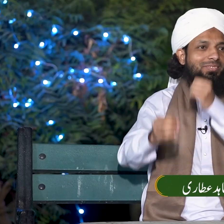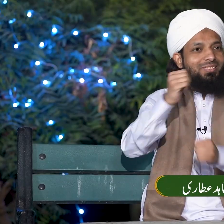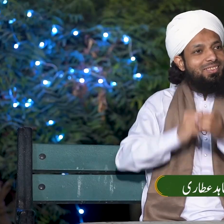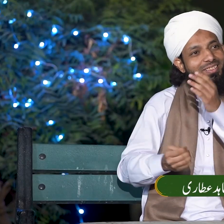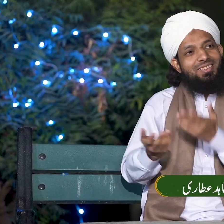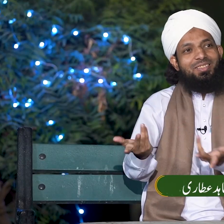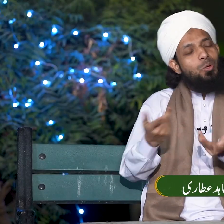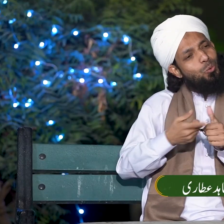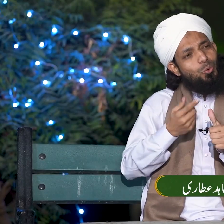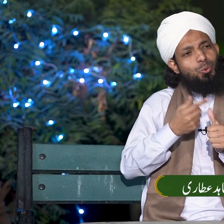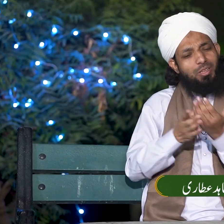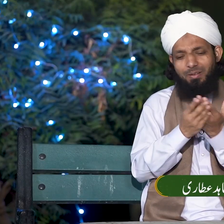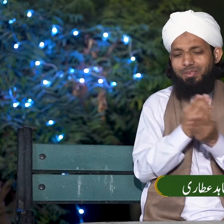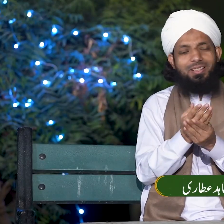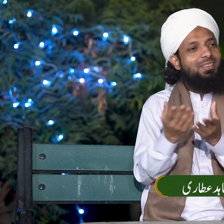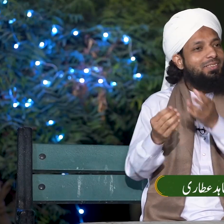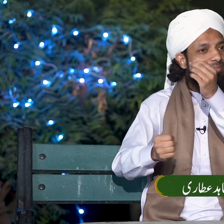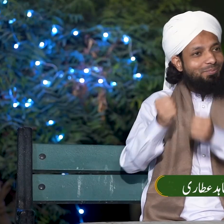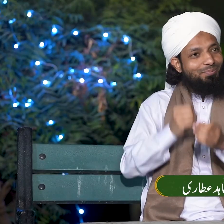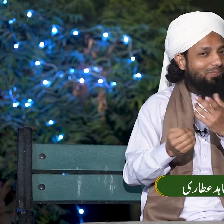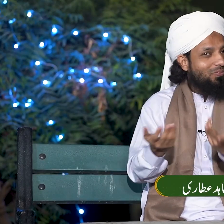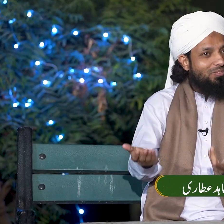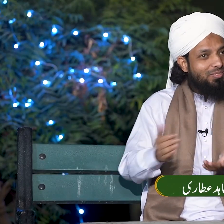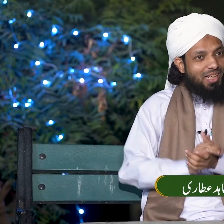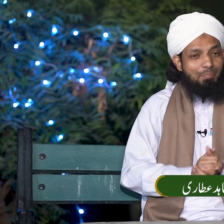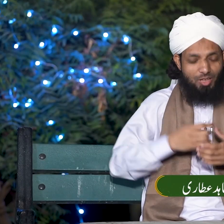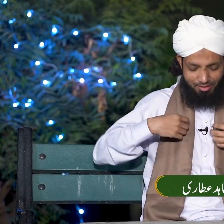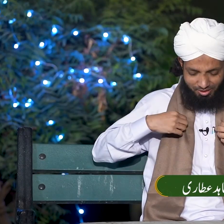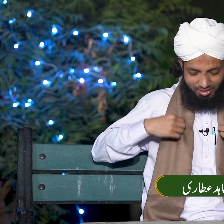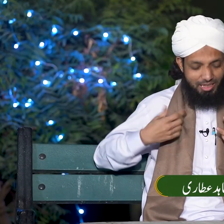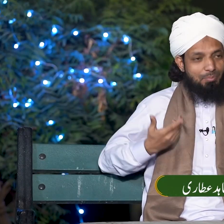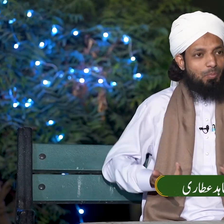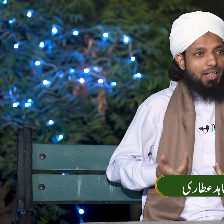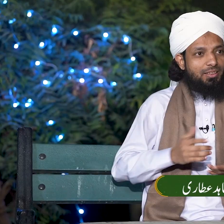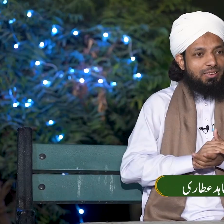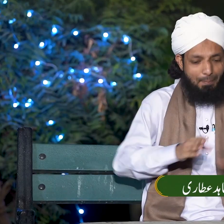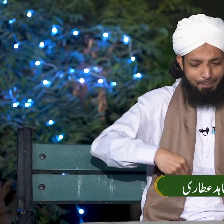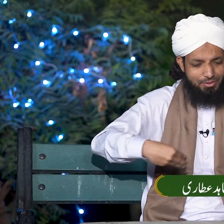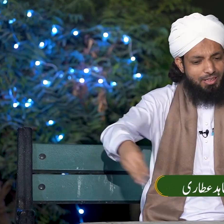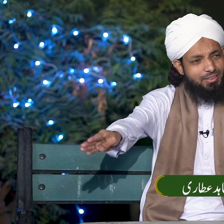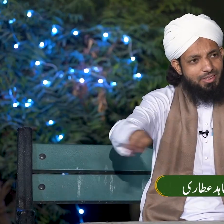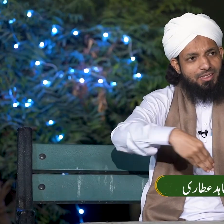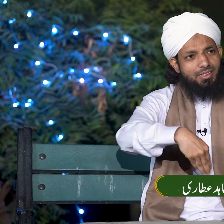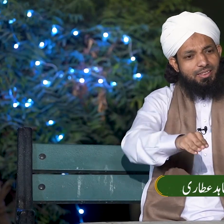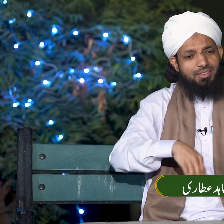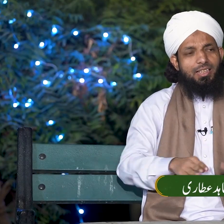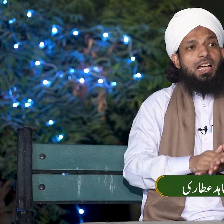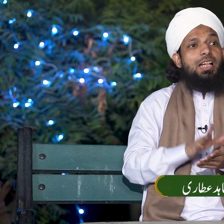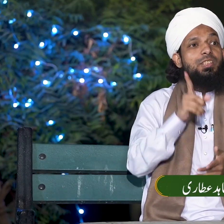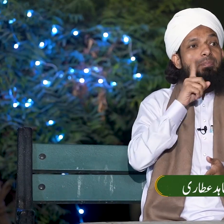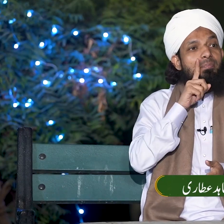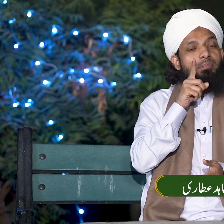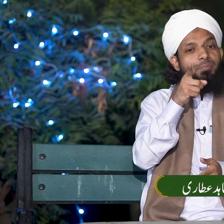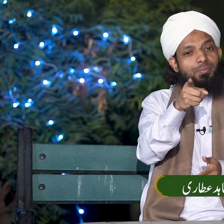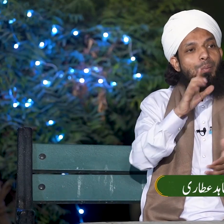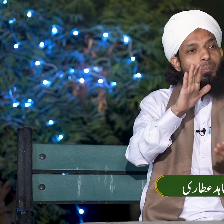بھی نکال لیا کرتے تھے۔ اور کبھی ایسا بھی ہوتا کہ اپنی چادر مبارک آپ بچھا دیتے، جب کسی سے ملاقات